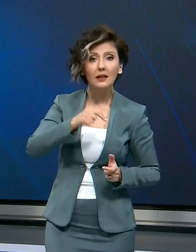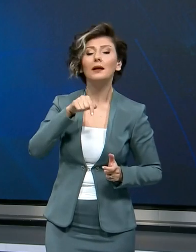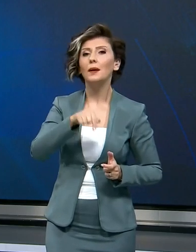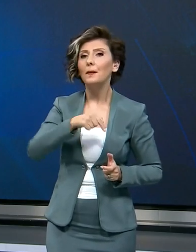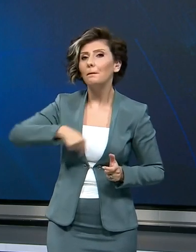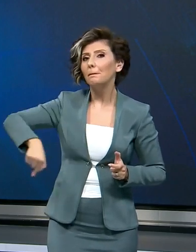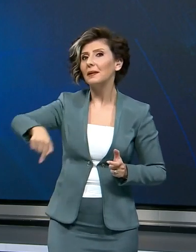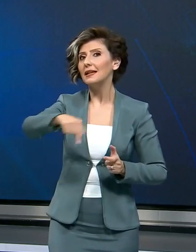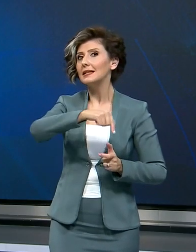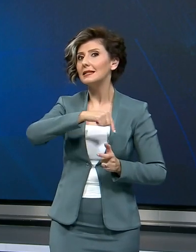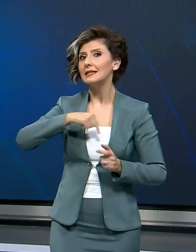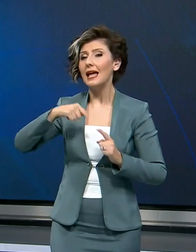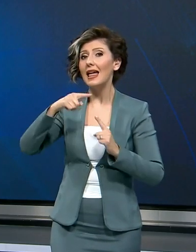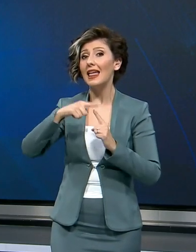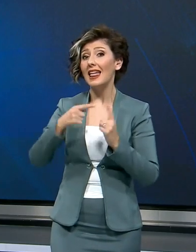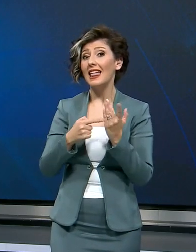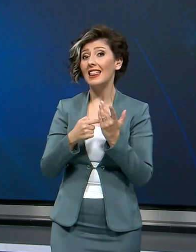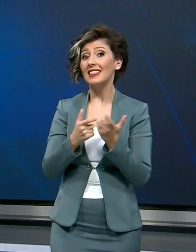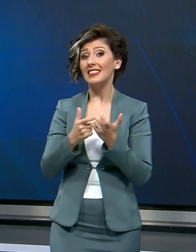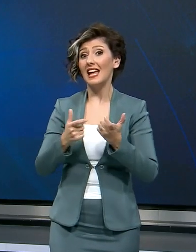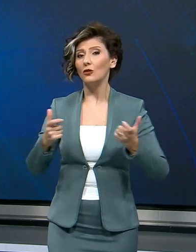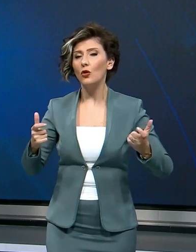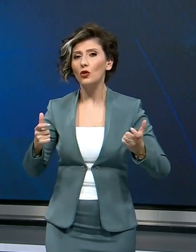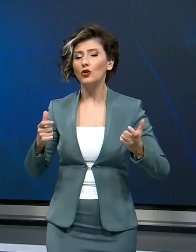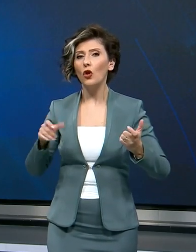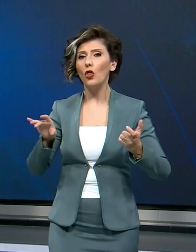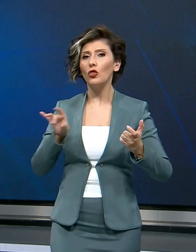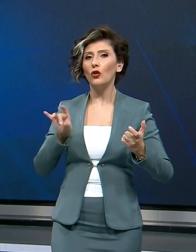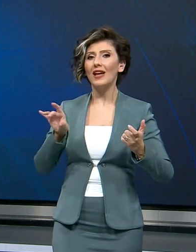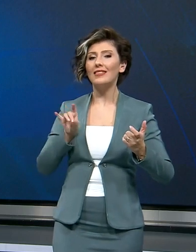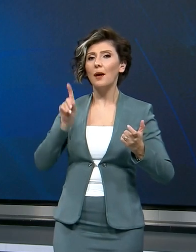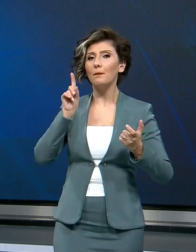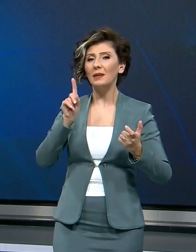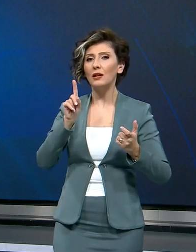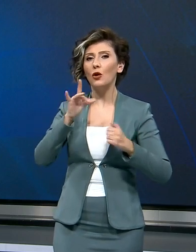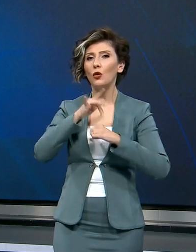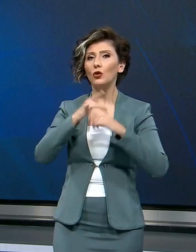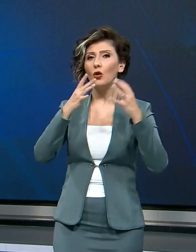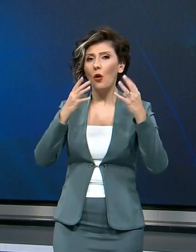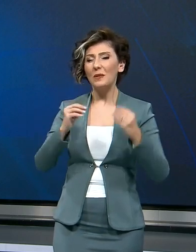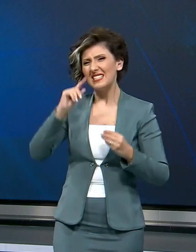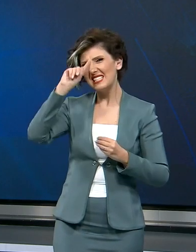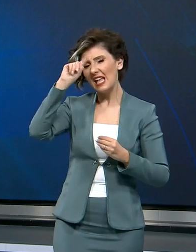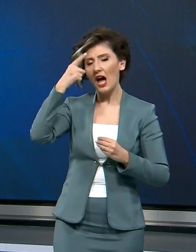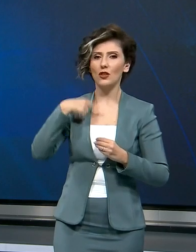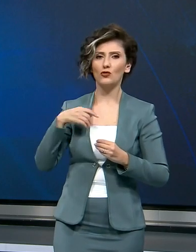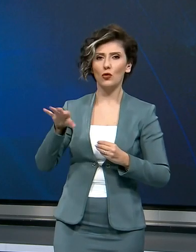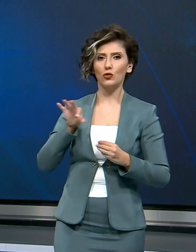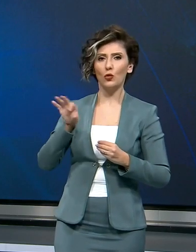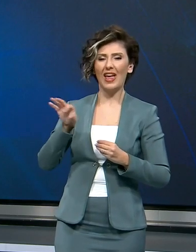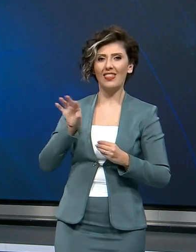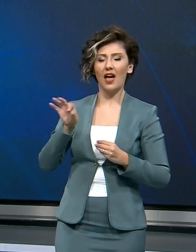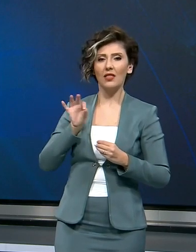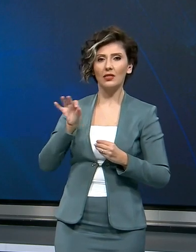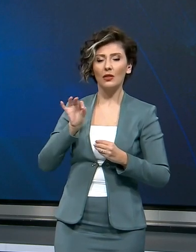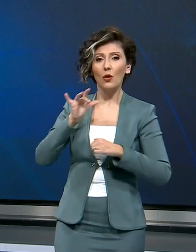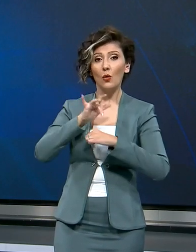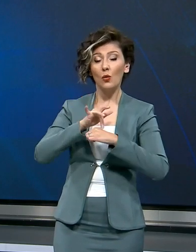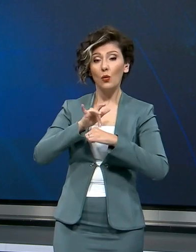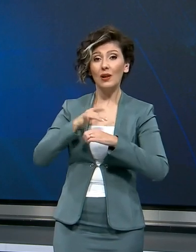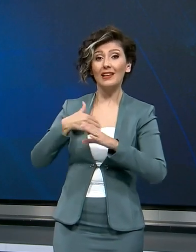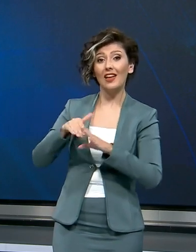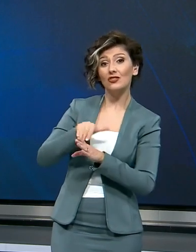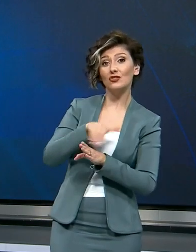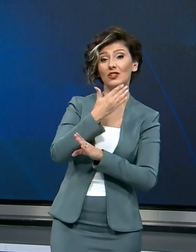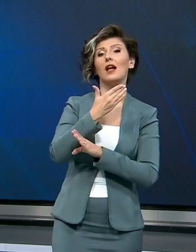biz teknolojiyi tüketen bir ülke olmaktan sadece tüketen bir ülke olmaktan çıkalı biz yıllar